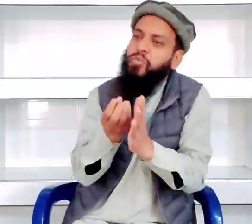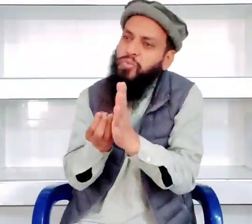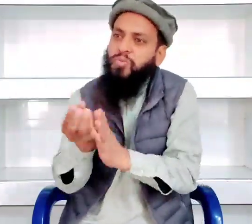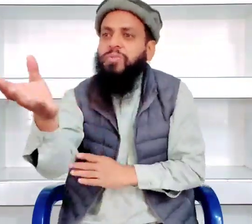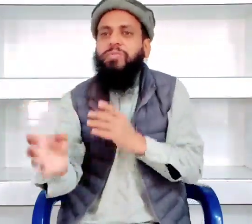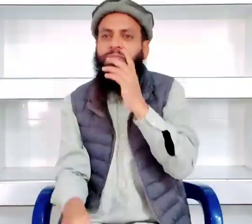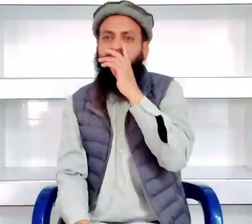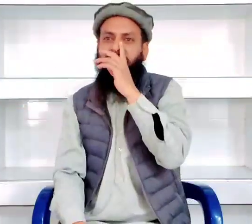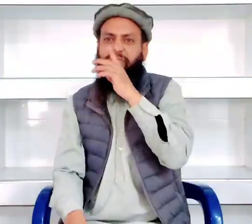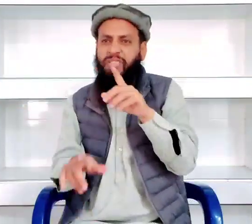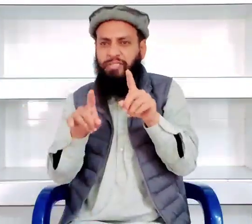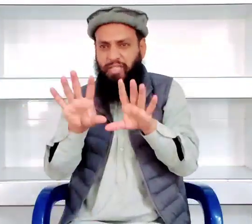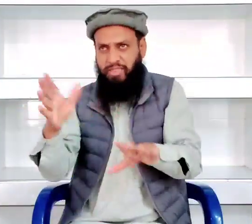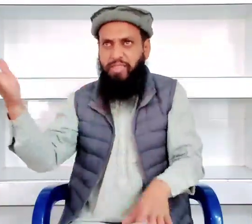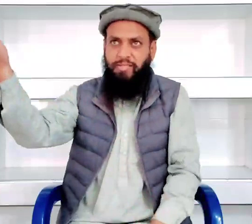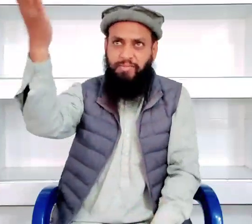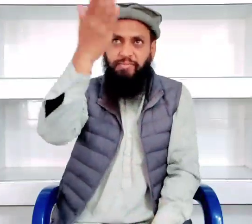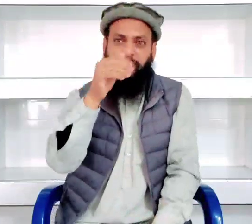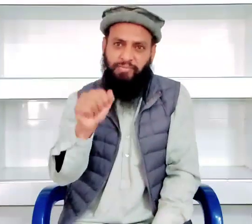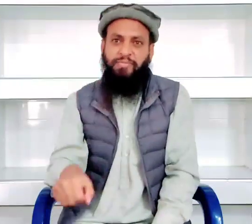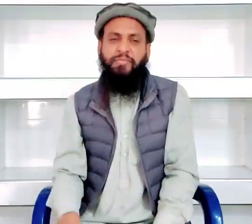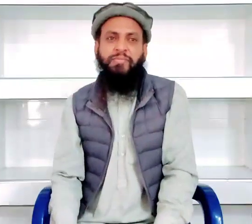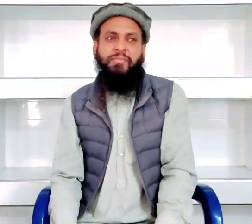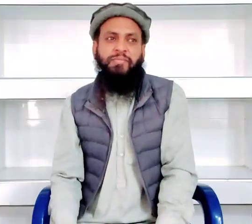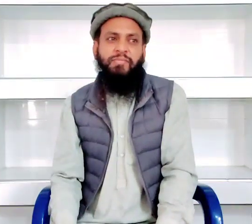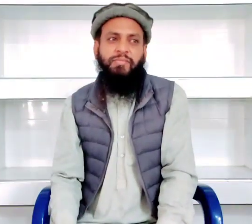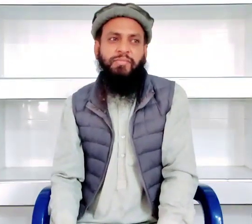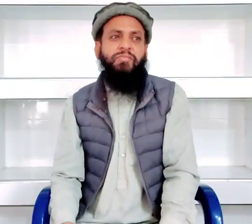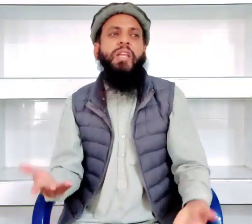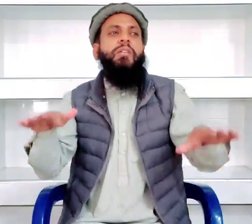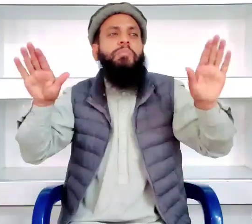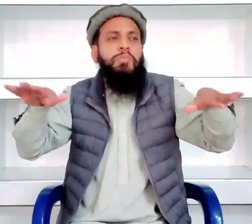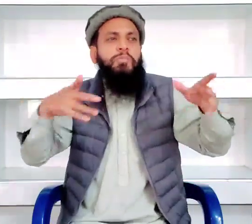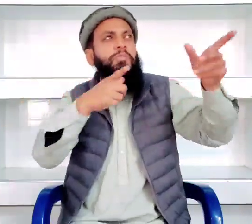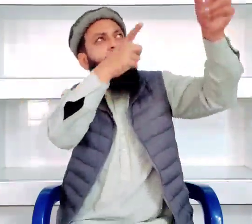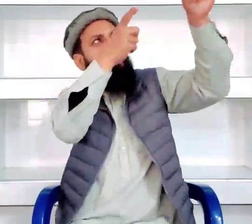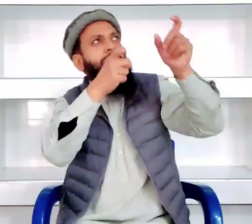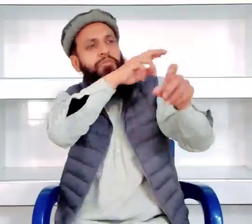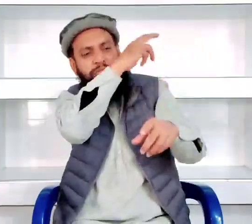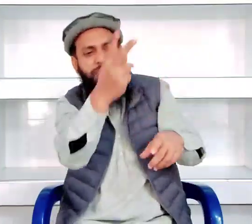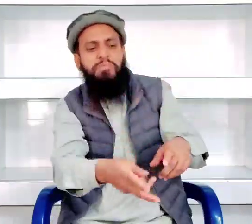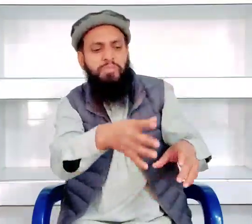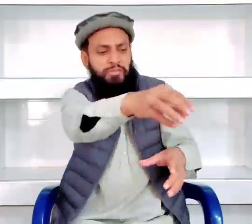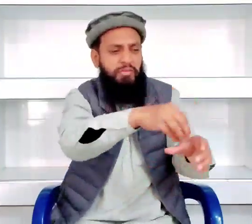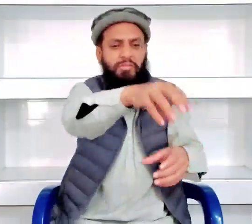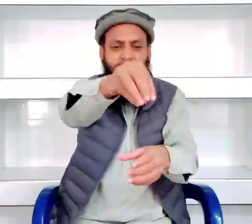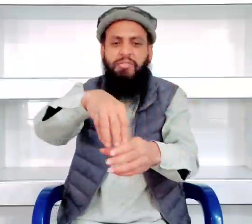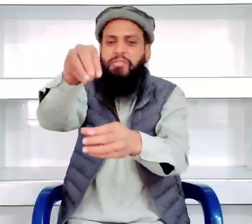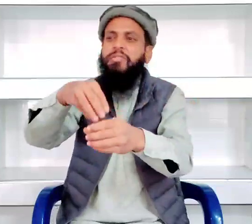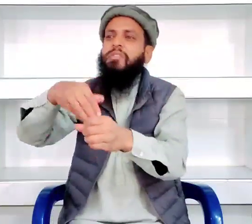کل نہیں ہے اب بعض شکاری لا کے نہیں انہاں دا کہہ رہے ایک لوگ جاندے نے اور اس علاقے دا جڑا مالک ہوندا ہے ہاں بھائی